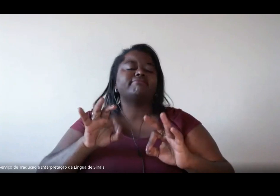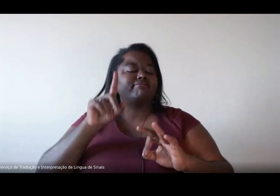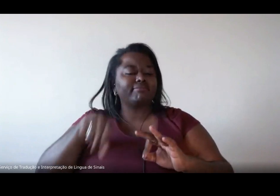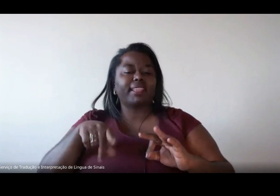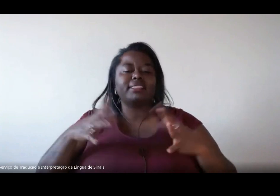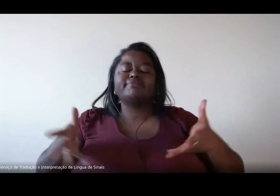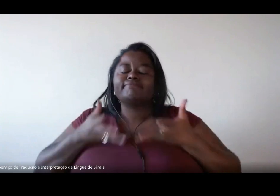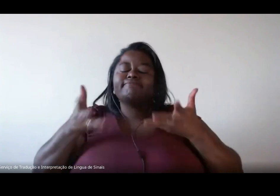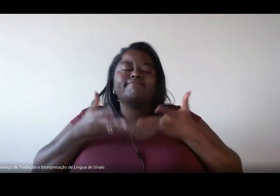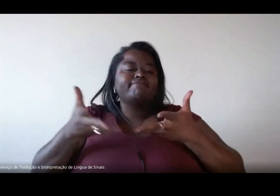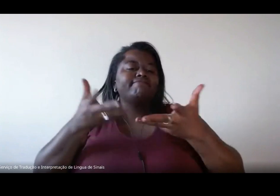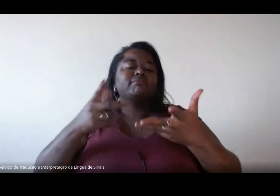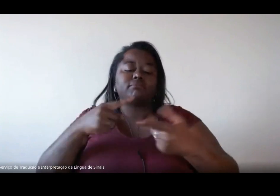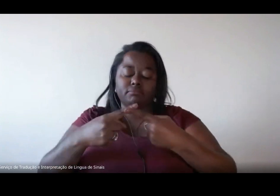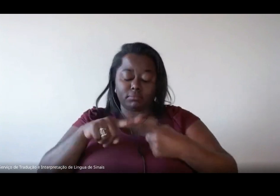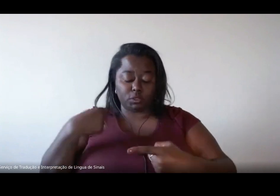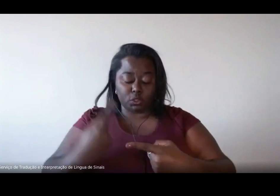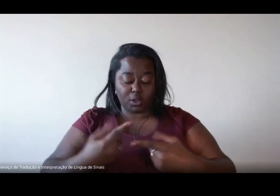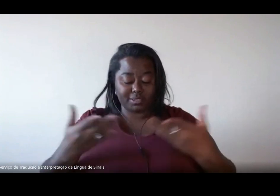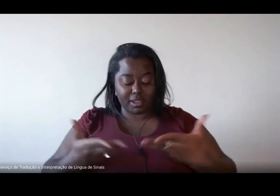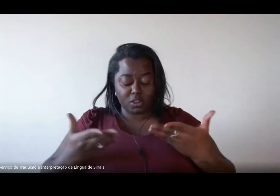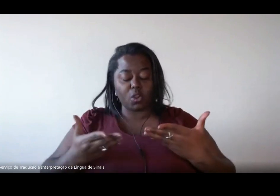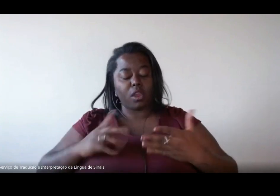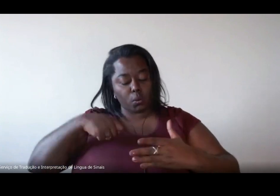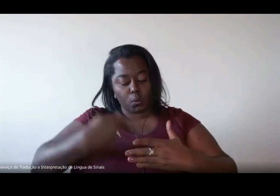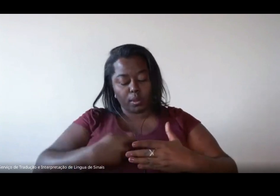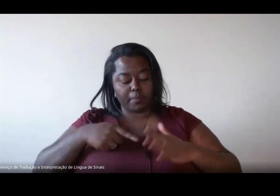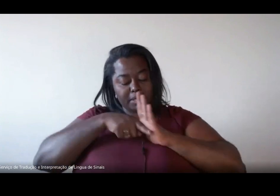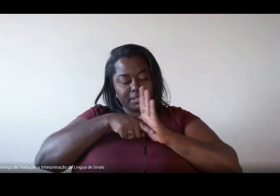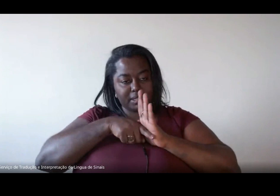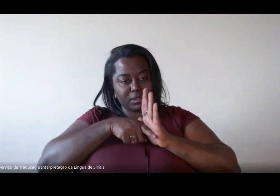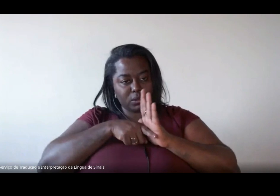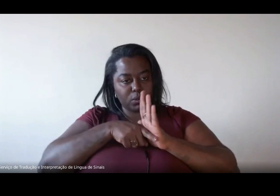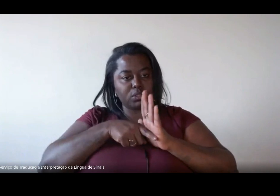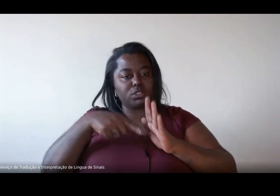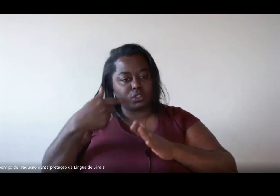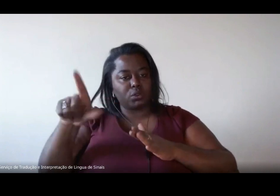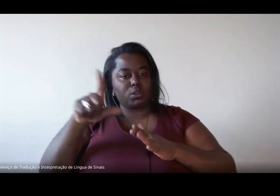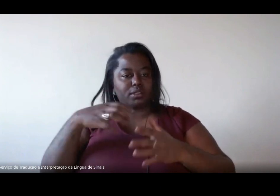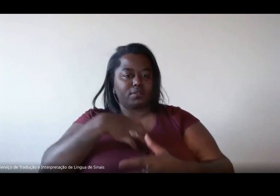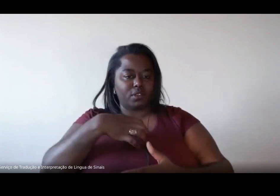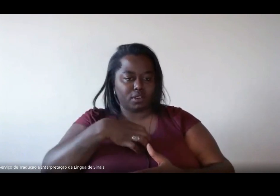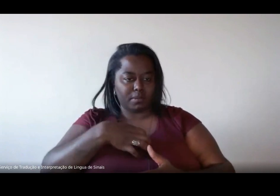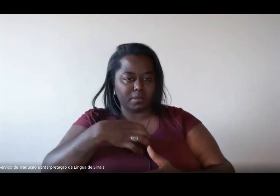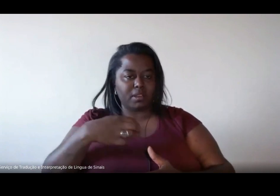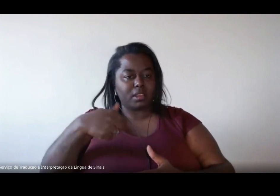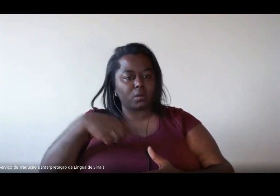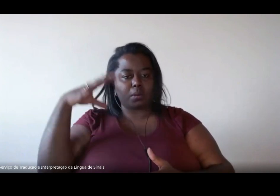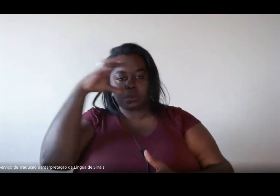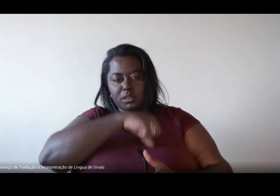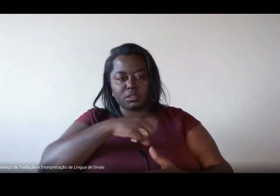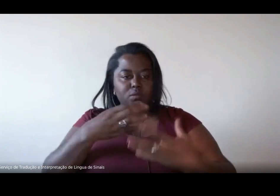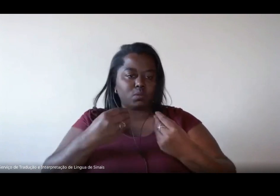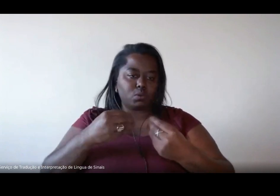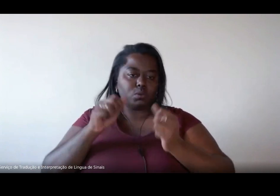é absurdamente inspirador, porque a gente se constitui agora como pesquisadores de outra forma. Eu